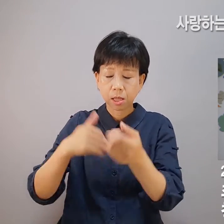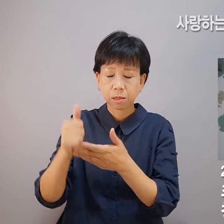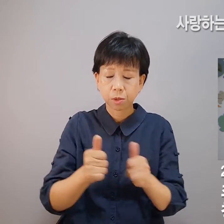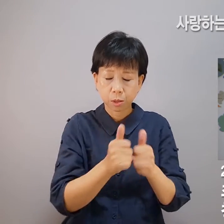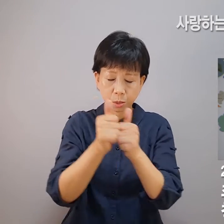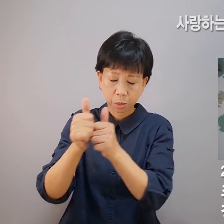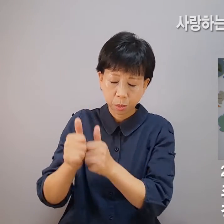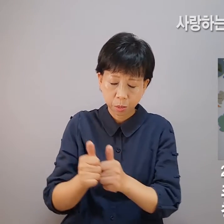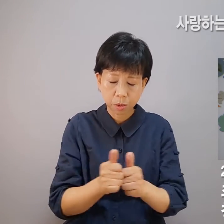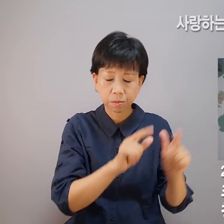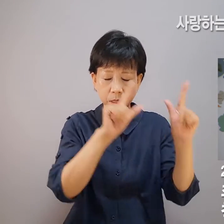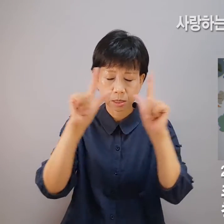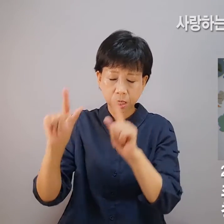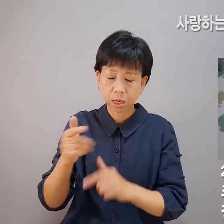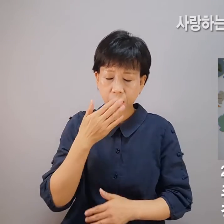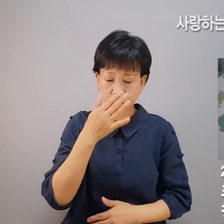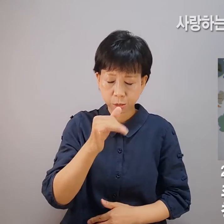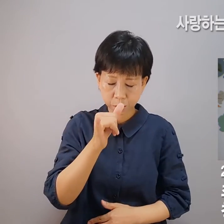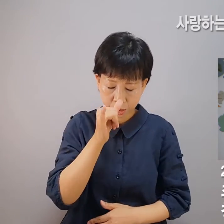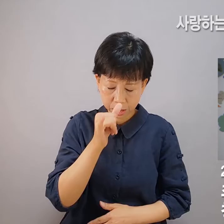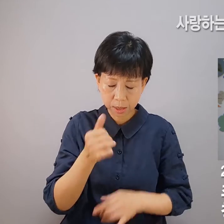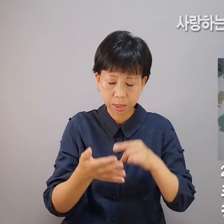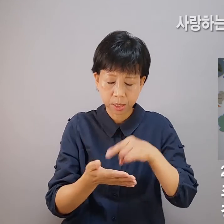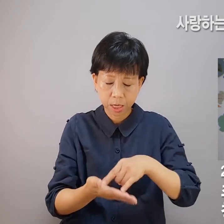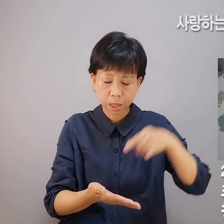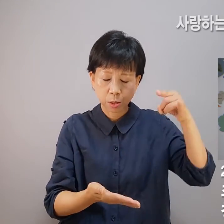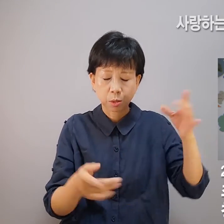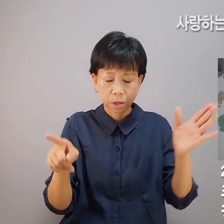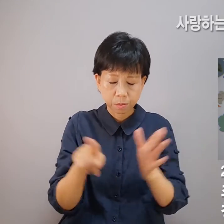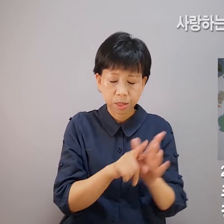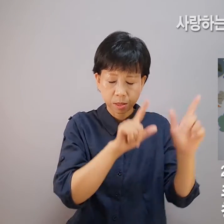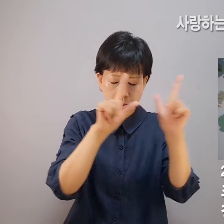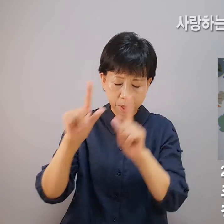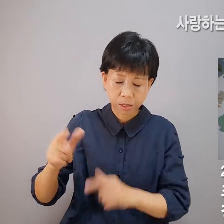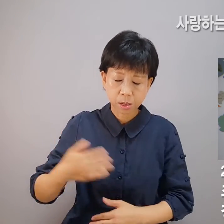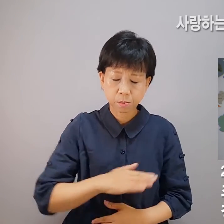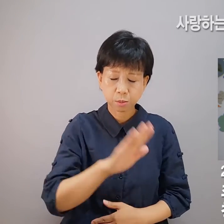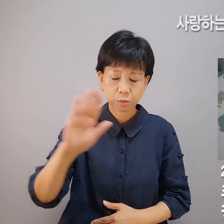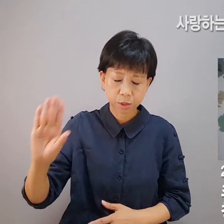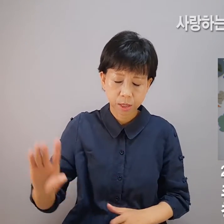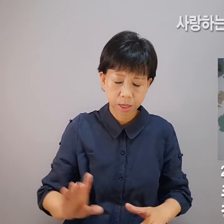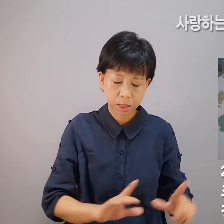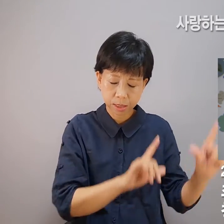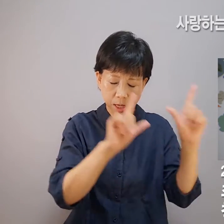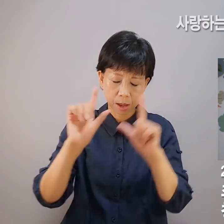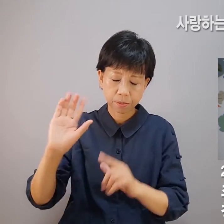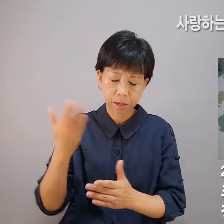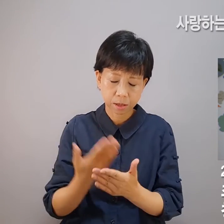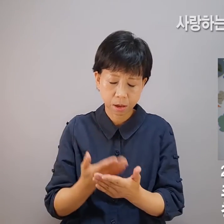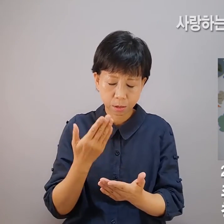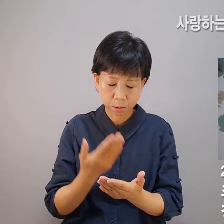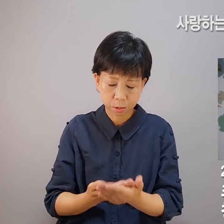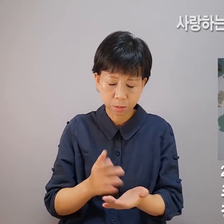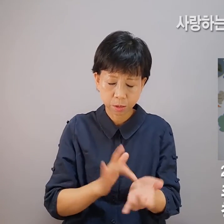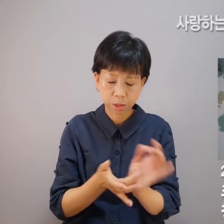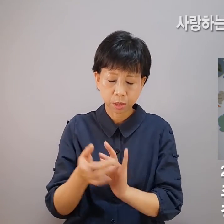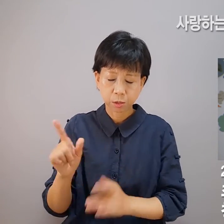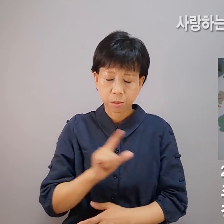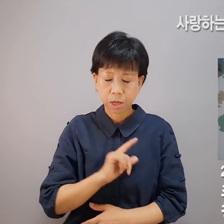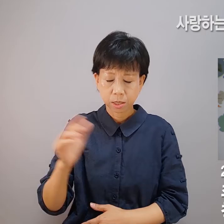동행하며 살아갈 수 있는 에녹의 믿음의 삶이 우리의 삶이 되게 하여 주시옵소서. 예수님의